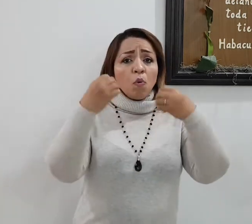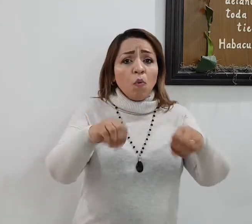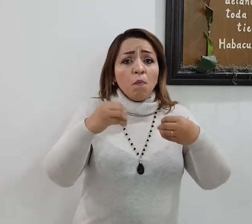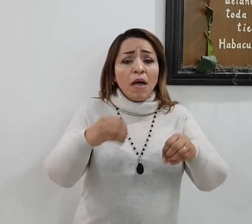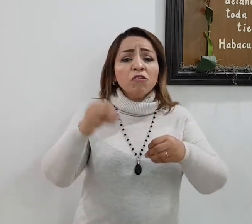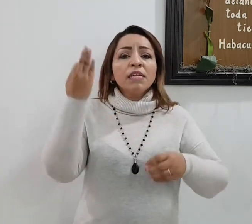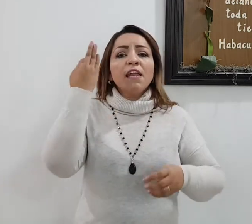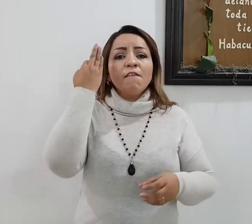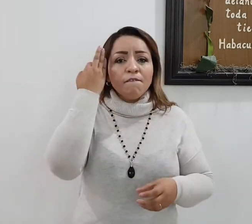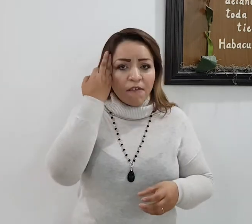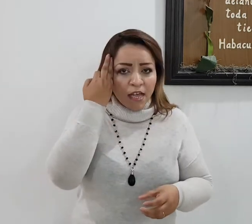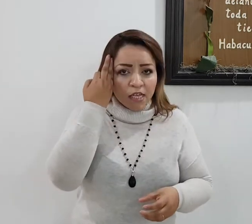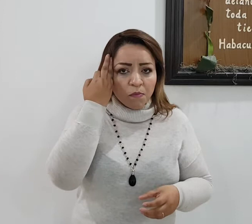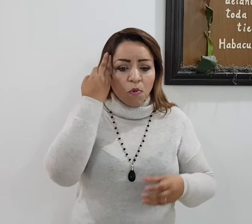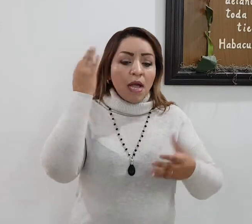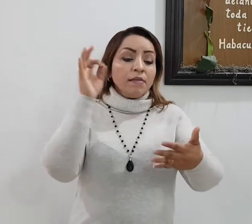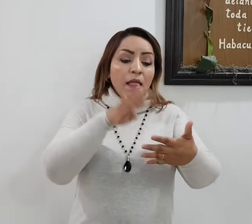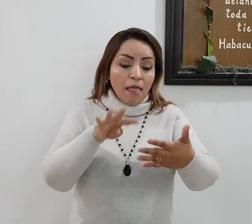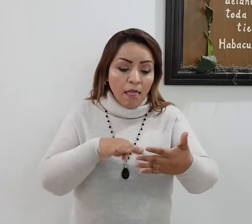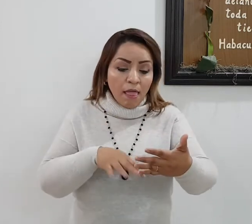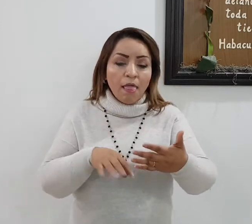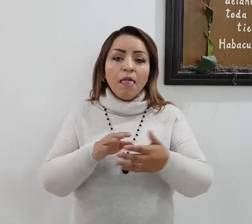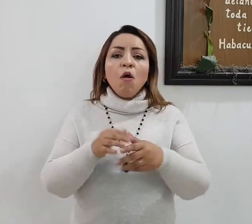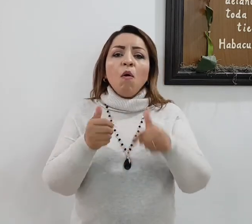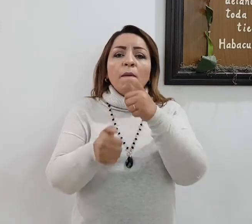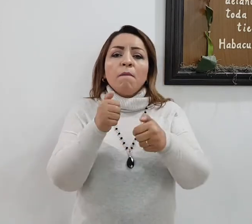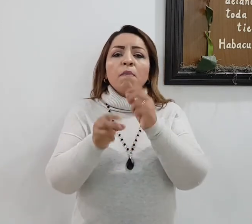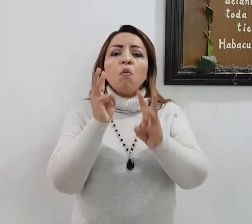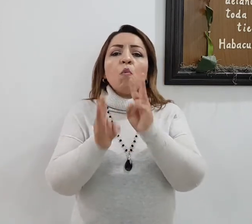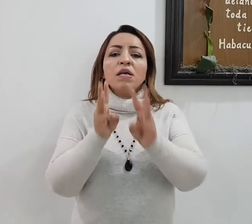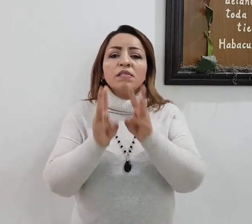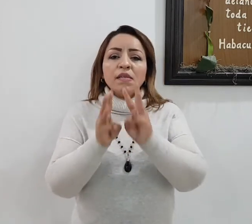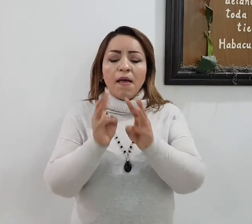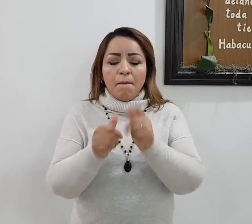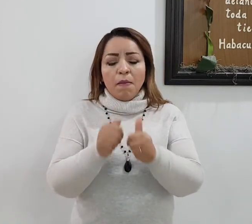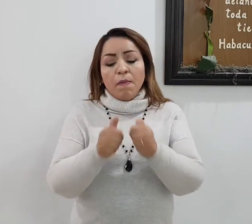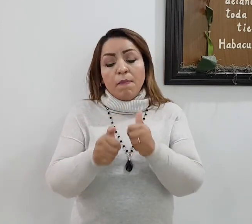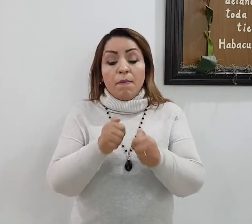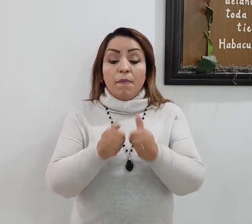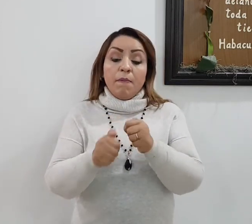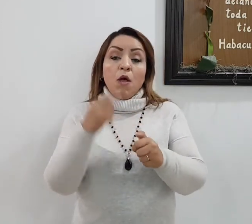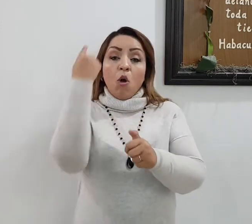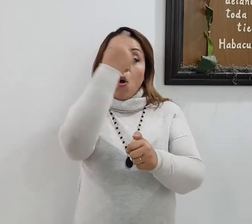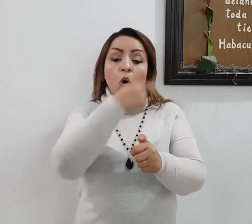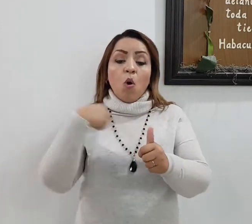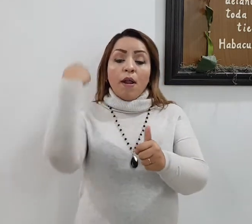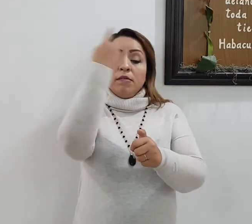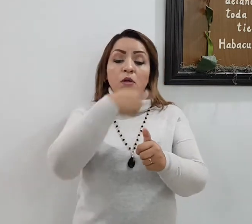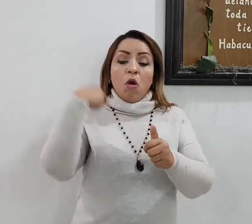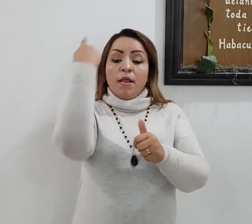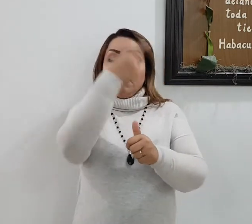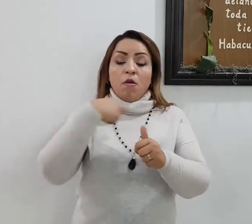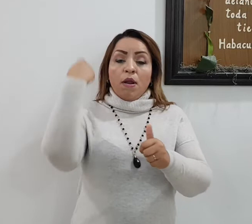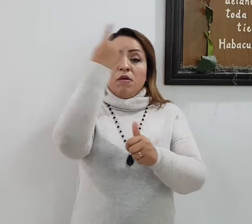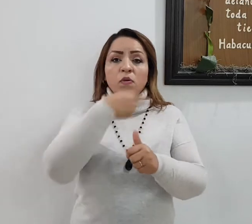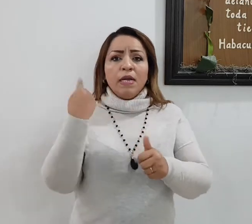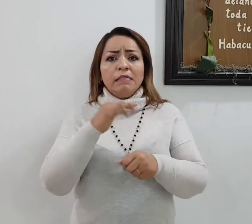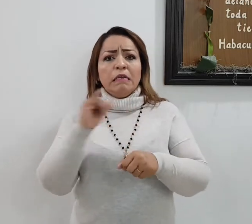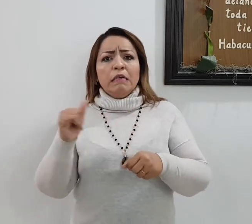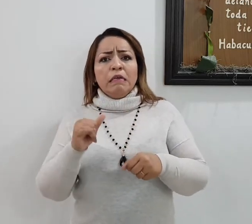Biblia. ¿Cuánto tiempo se pasa en redes sociales? No me diga. No me diga, pero ya hasta los dedos se han hinchado, ¿verdad? De tantas.